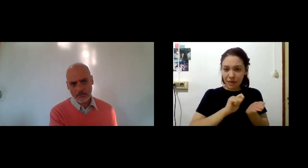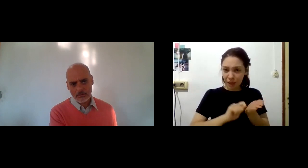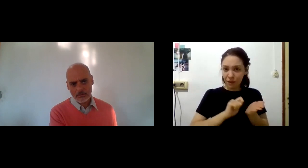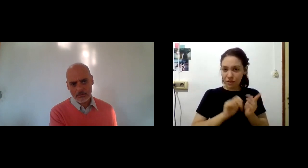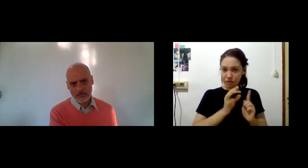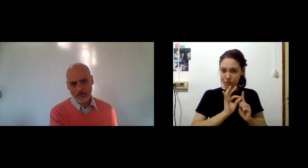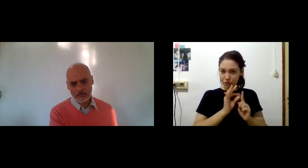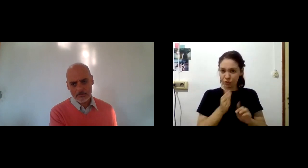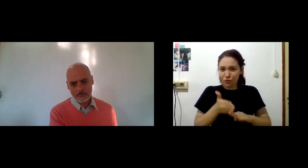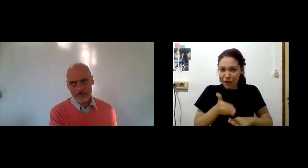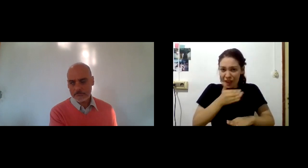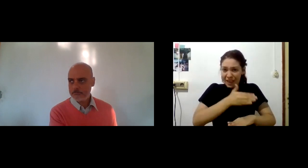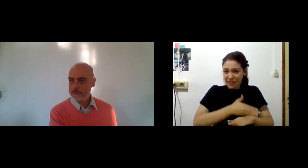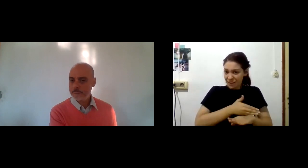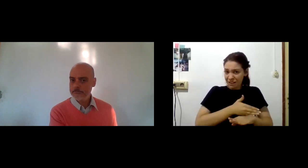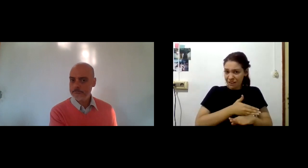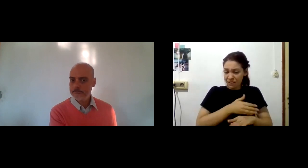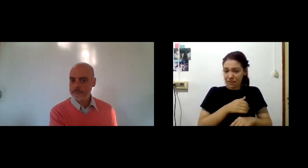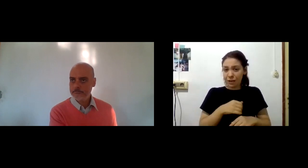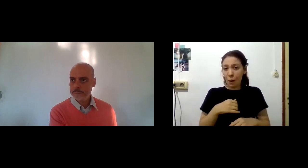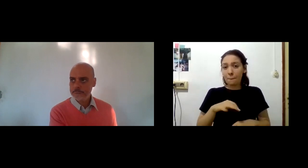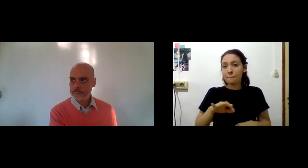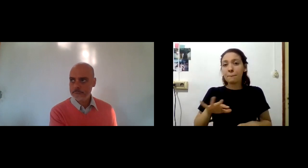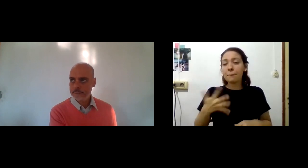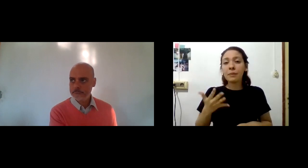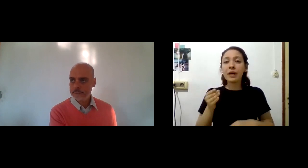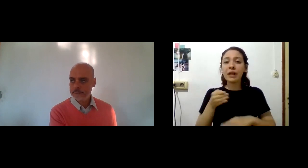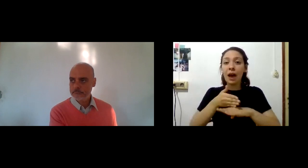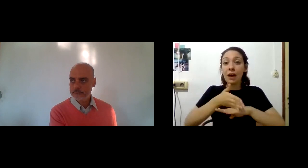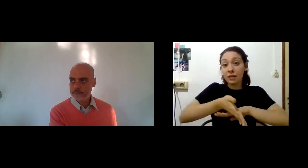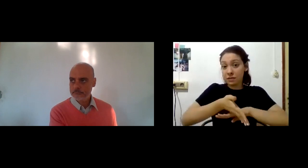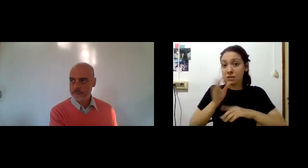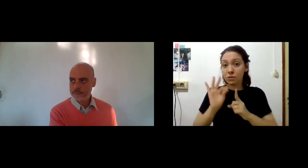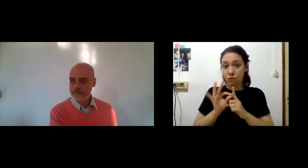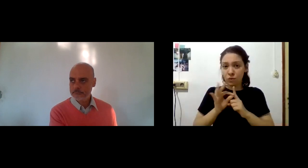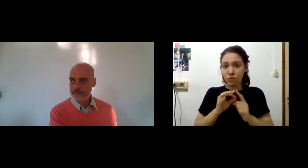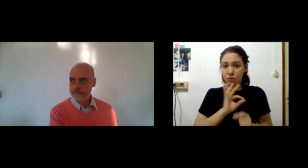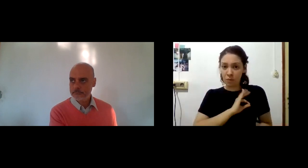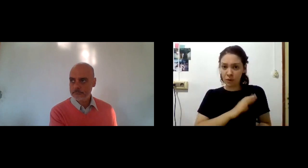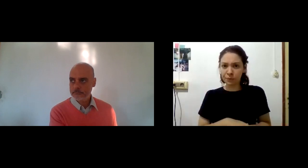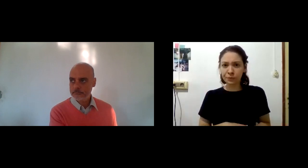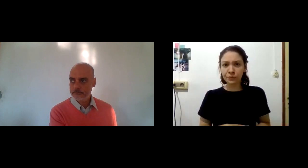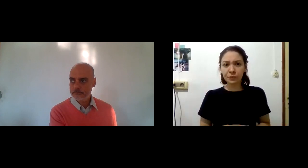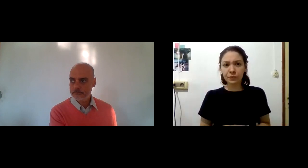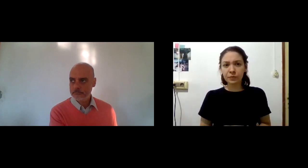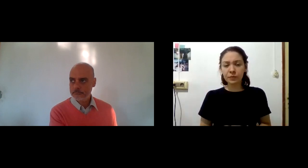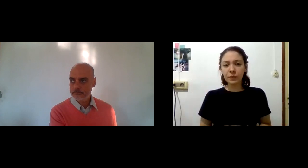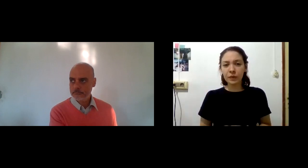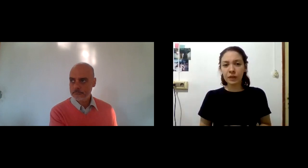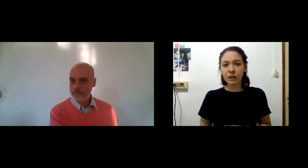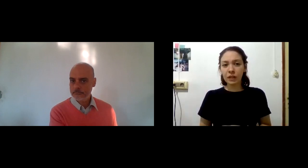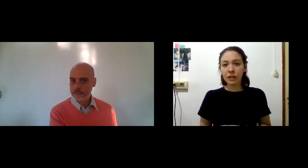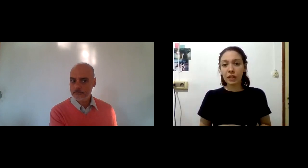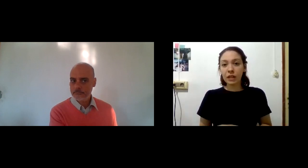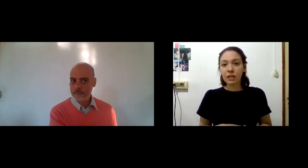No sé, ahí está, yo me inscribí, es más, me inscribí a unas materias en la que tú nombraste H y